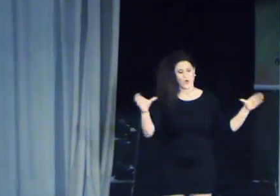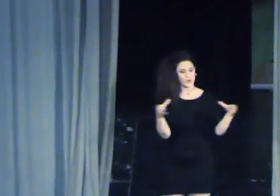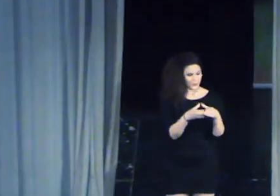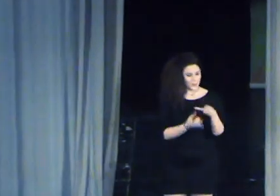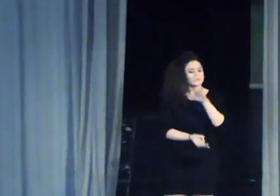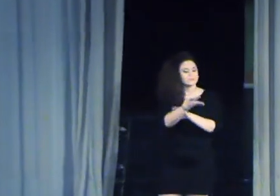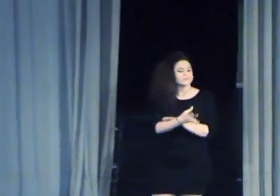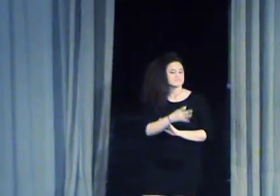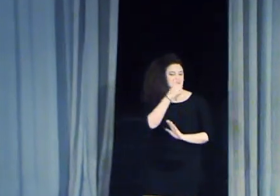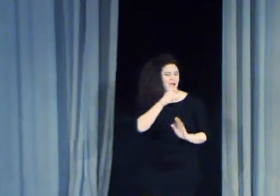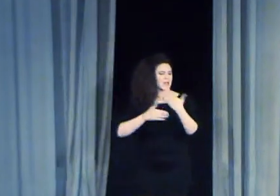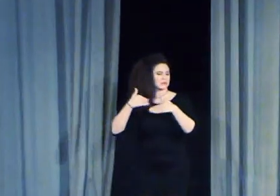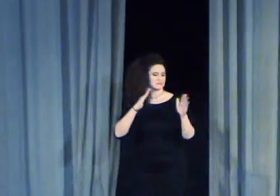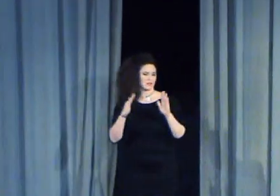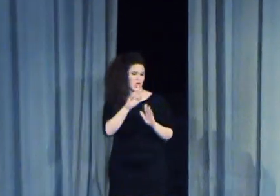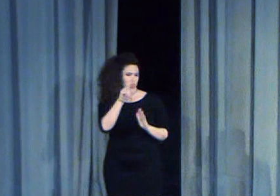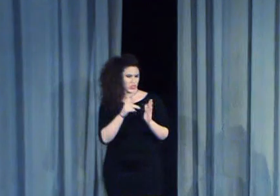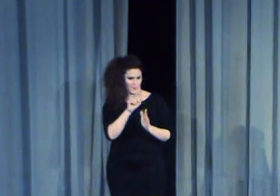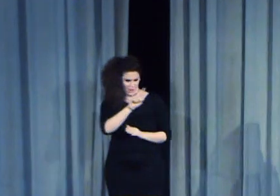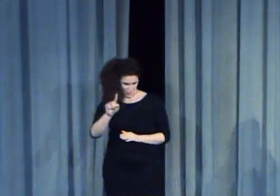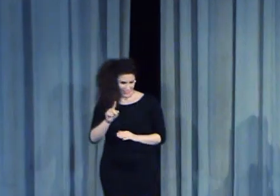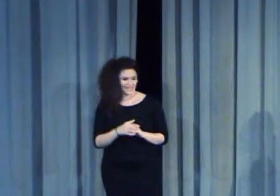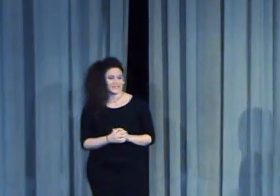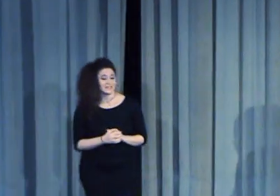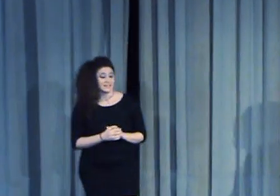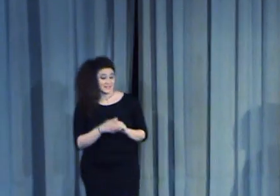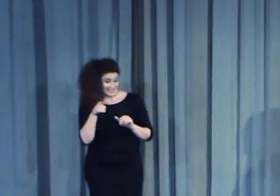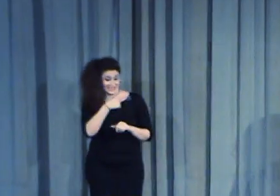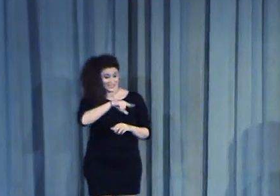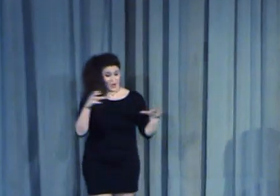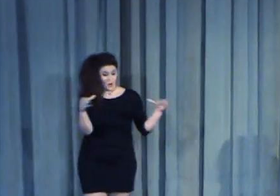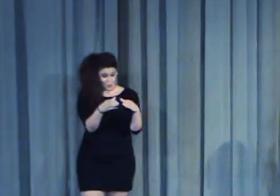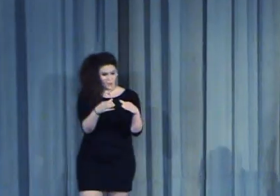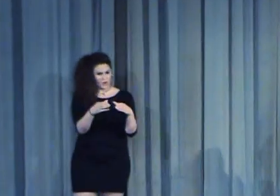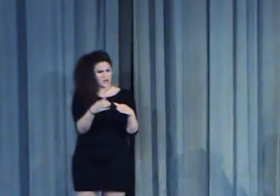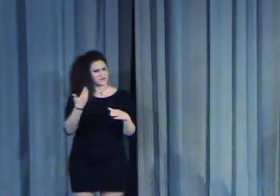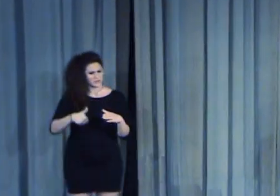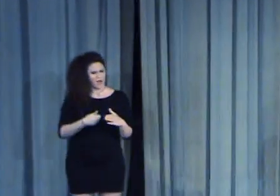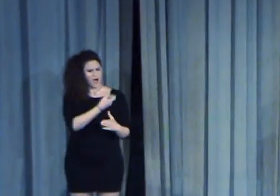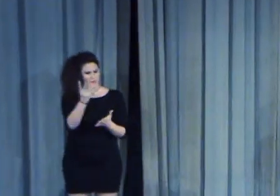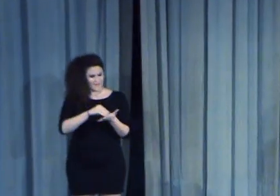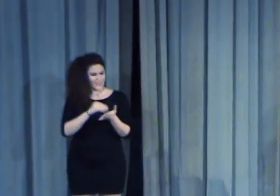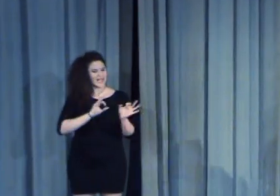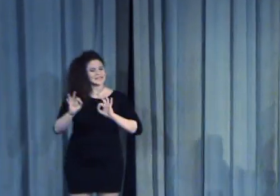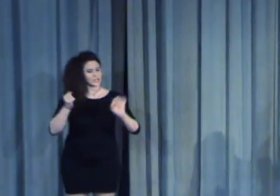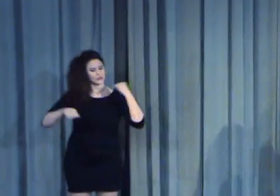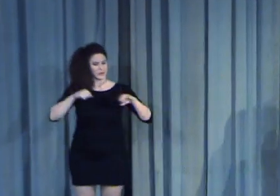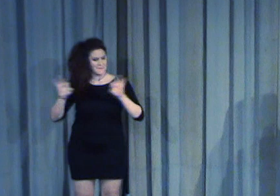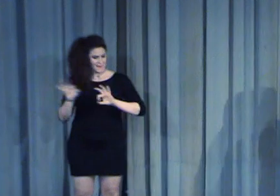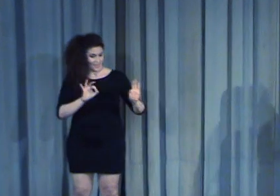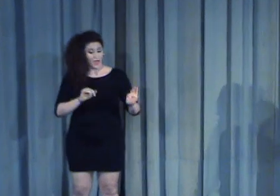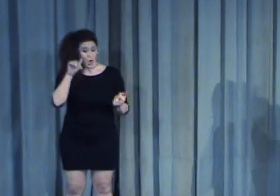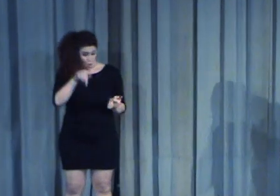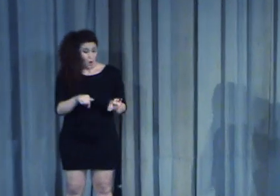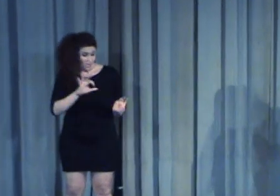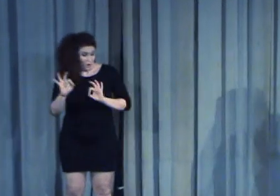grupo que nace por el año 2011. Ernesto nos ha creado, entre otras obras, la obra que hoy nos